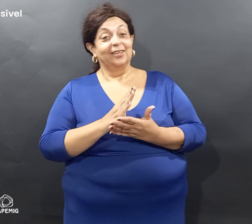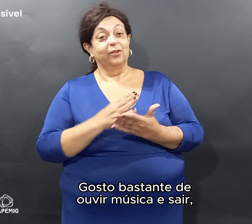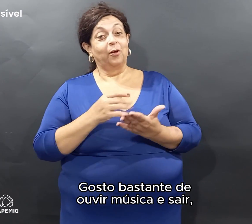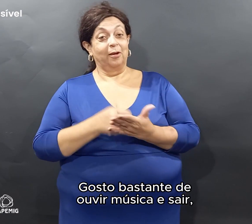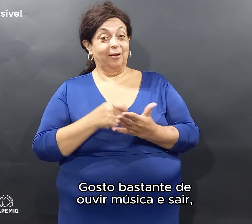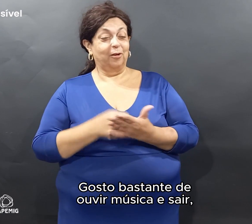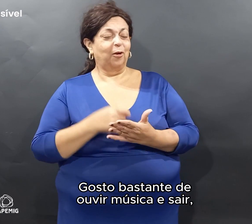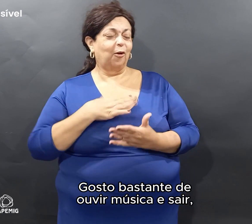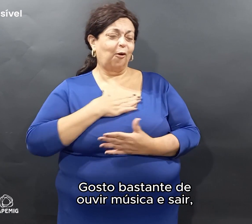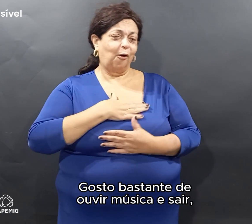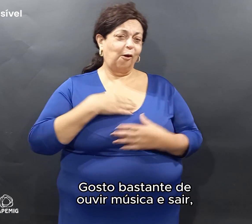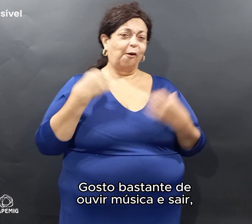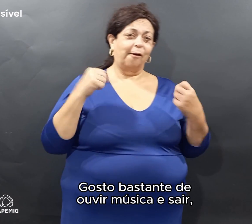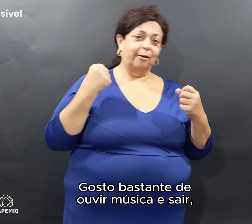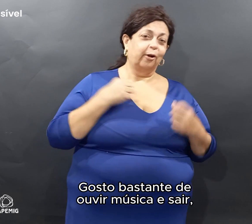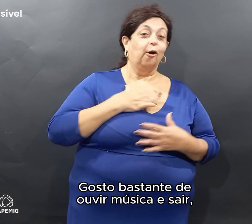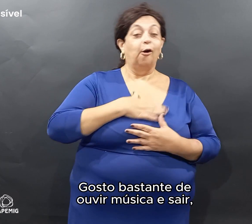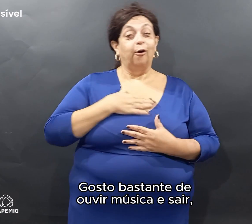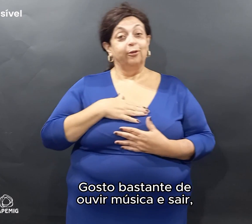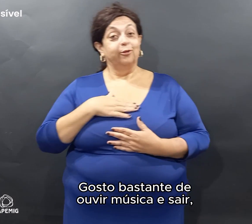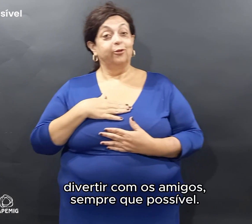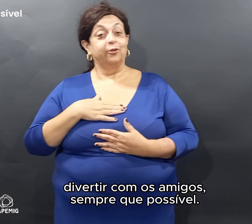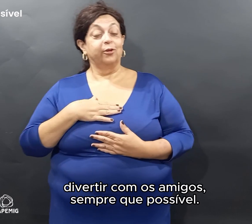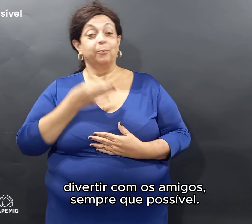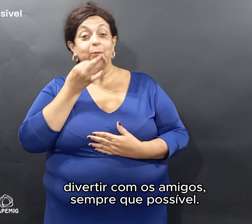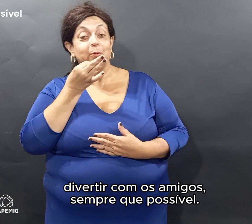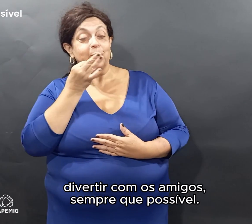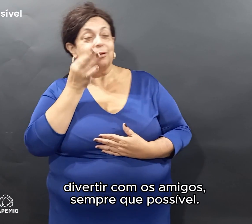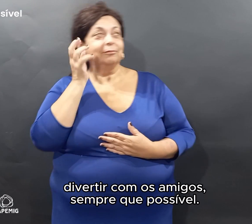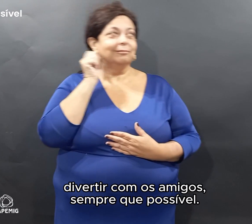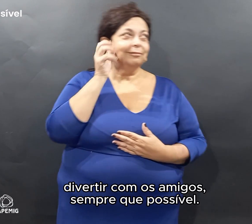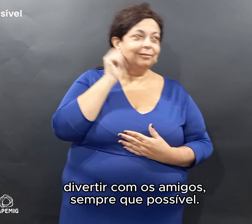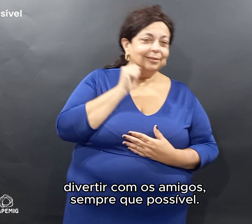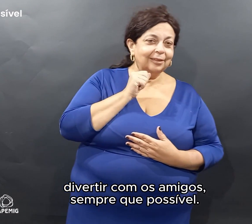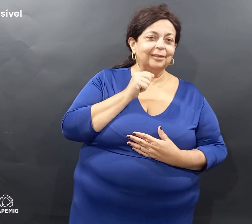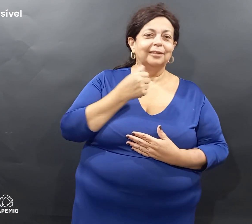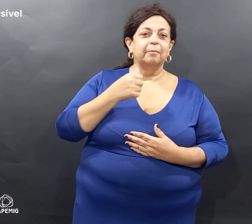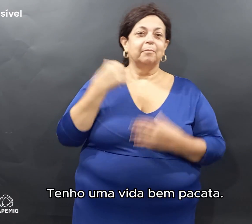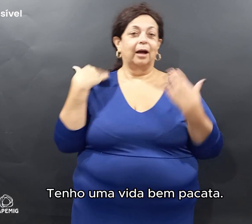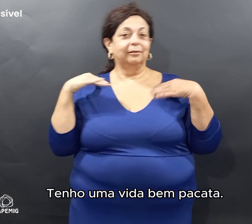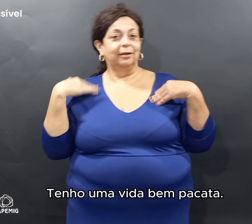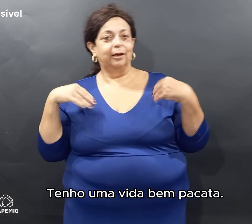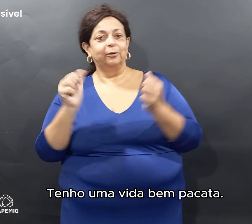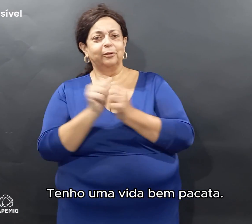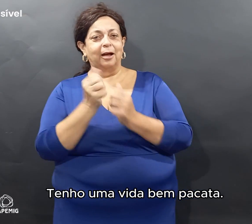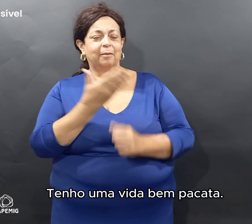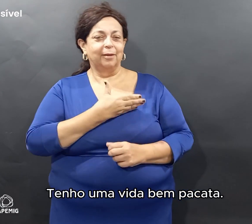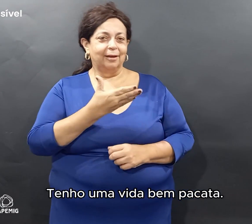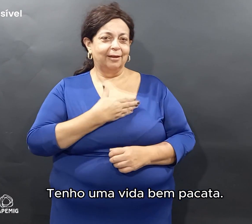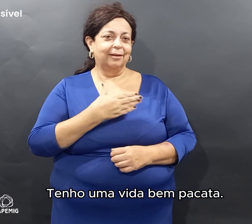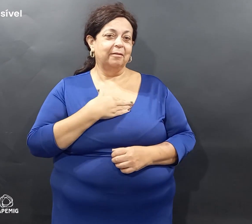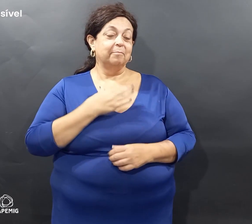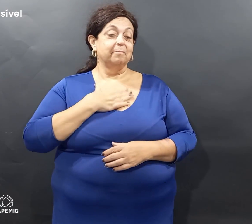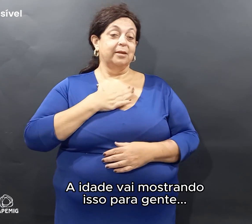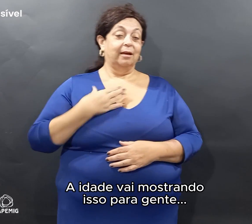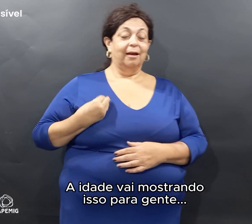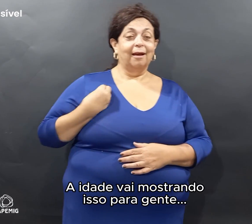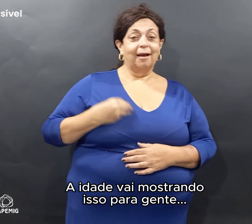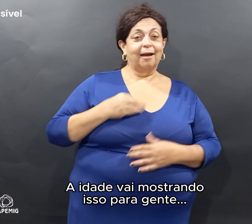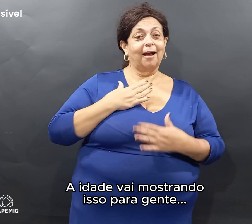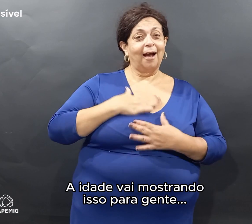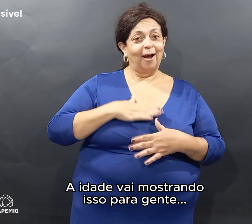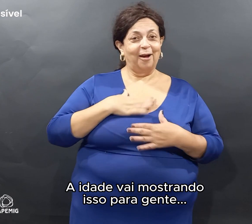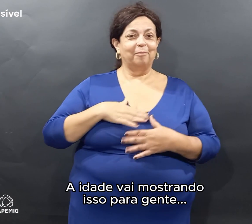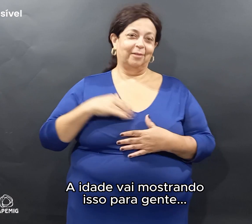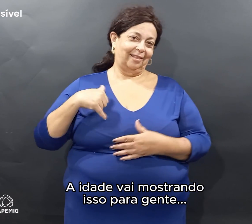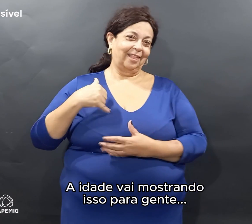academia. Gosto bastante de ouvir música e sair, divertir com os amigos sempre que possível. Ter uma vida bem pacata. A idade